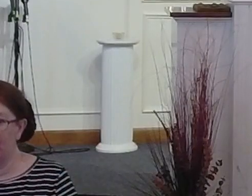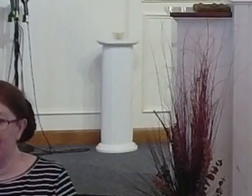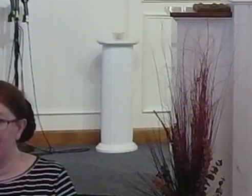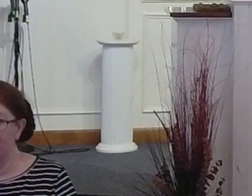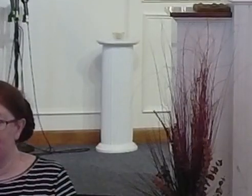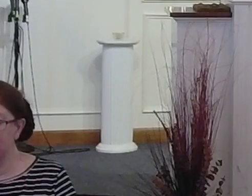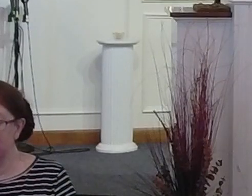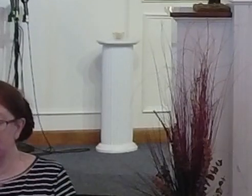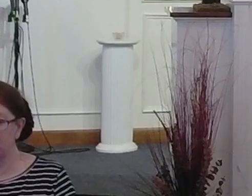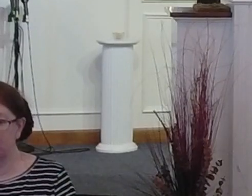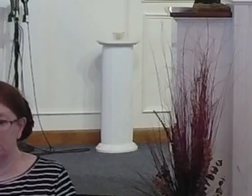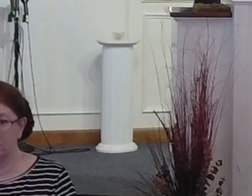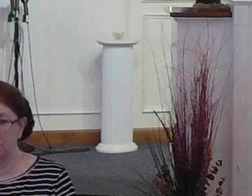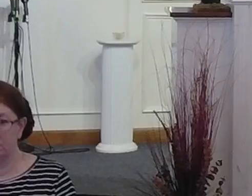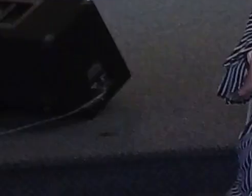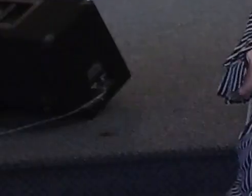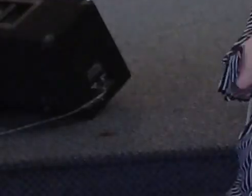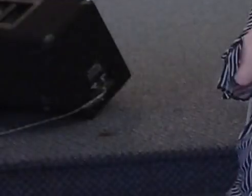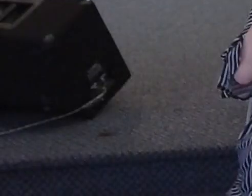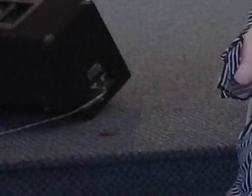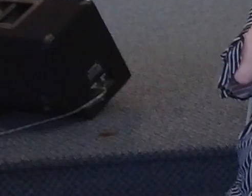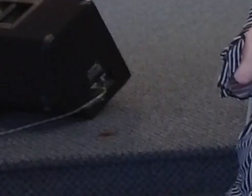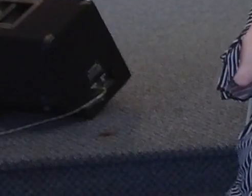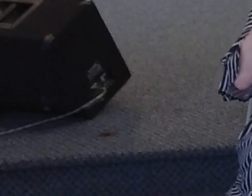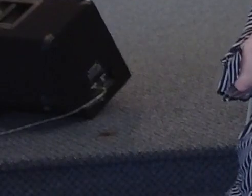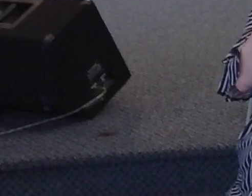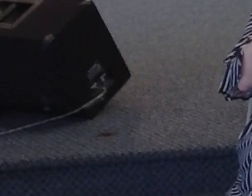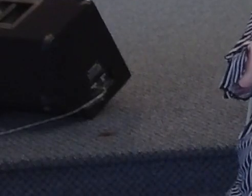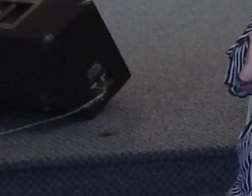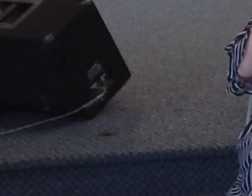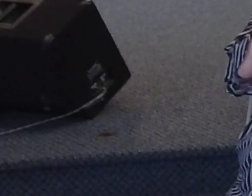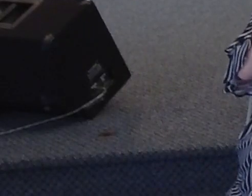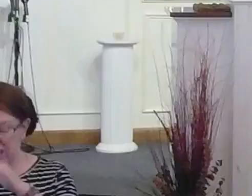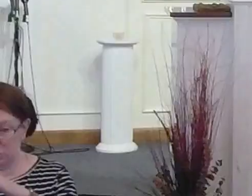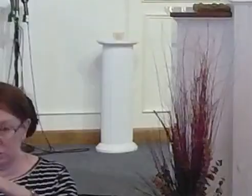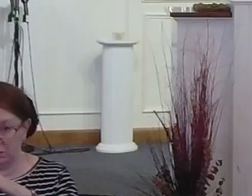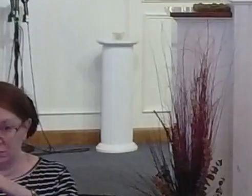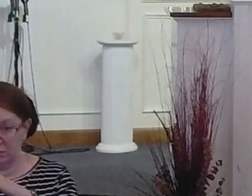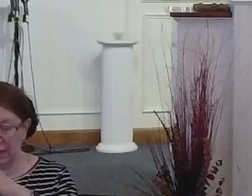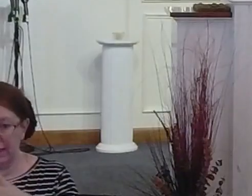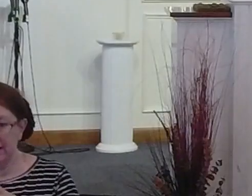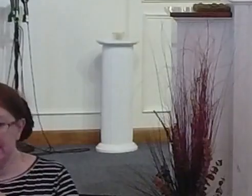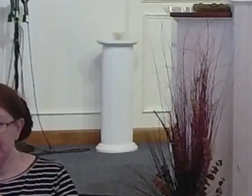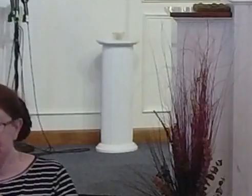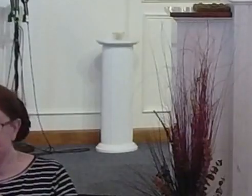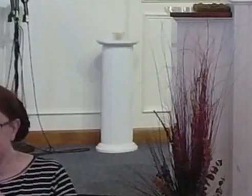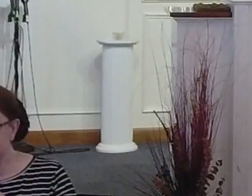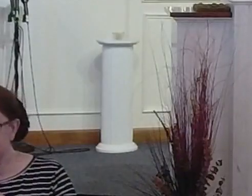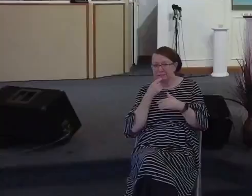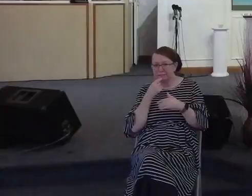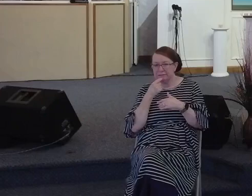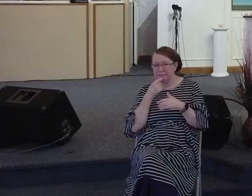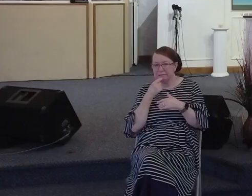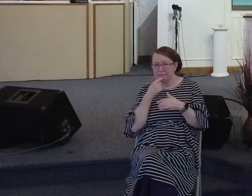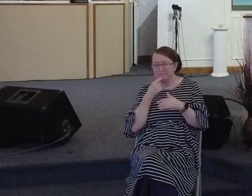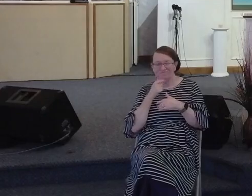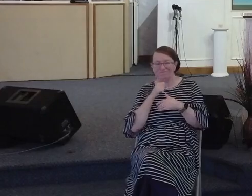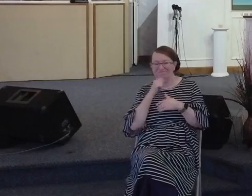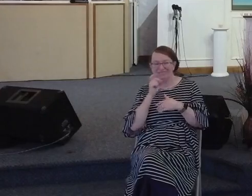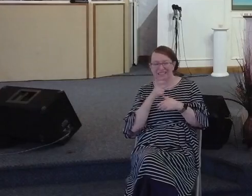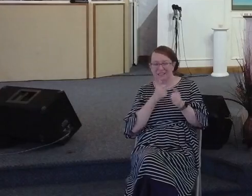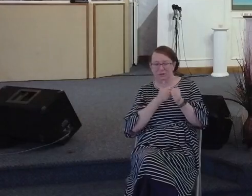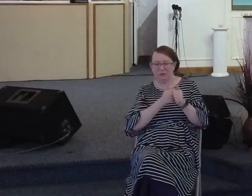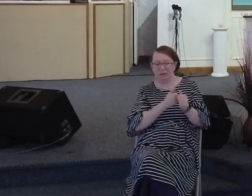Lucifer significa ángel de luz. Entonces, cuando nosotros vemos esta nueva revelación que nos dice de que nosotros